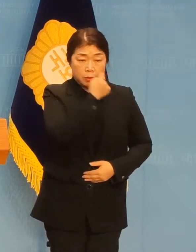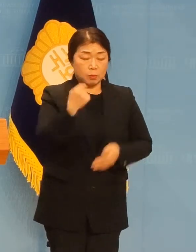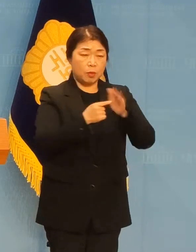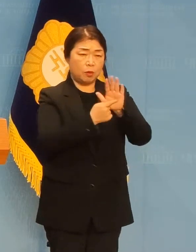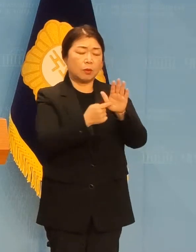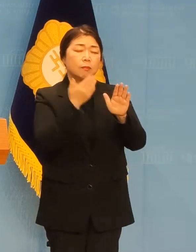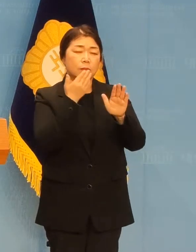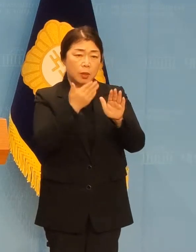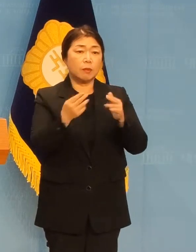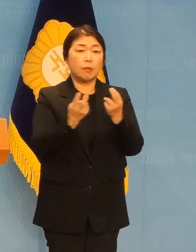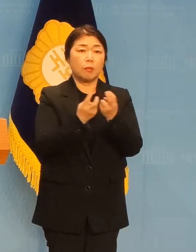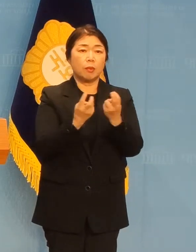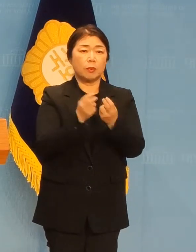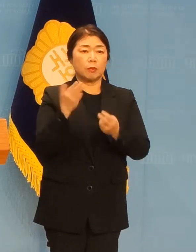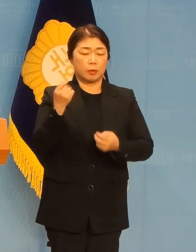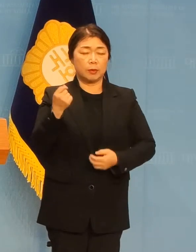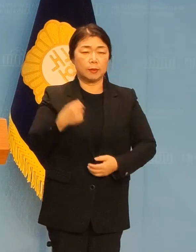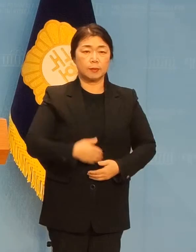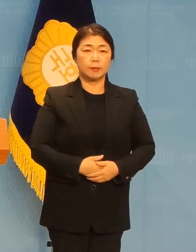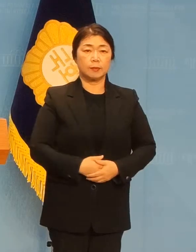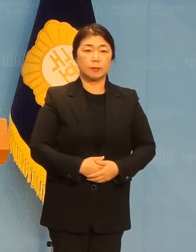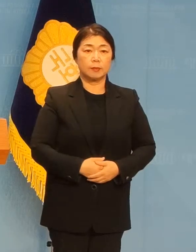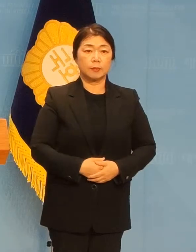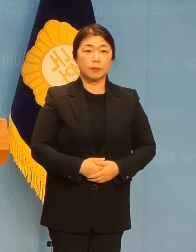유일한 방법일 것입니다.